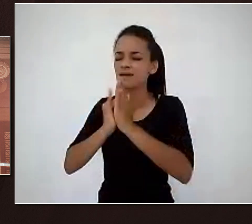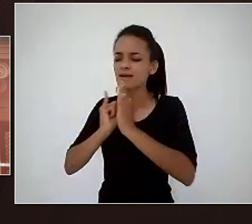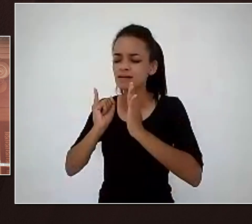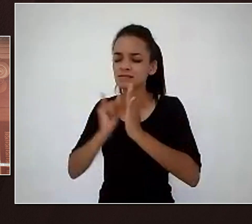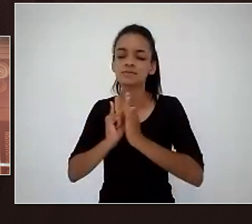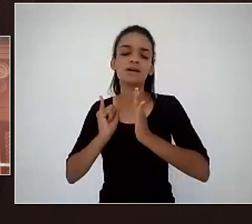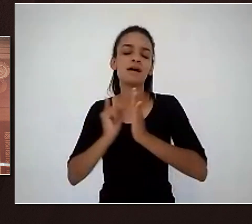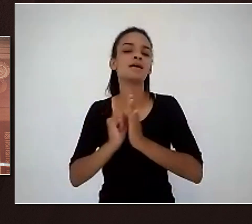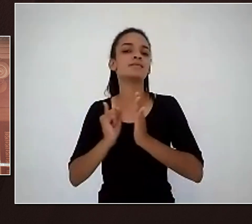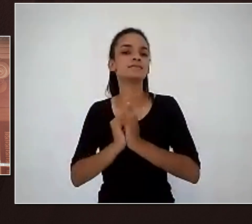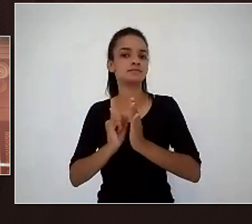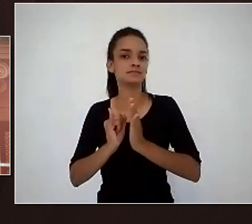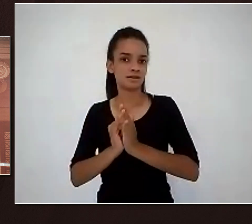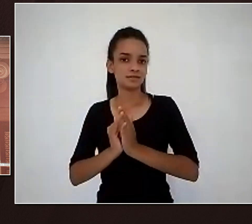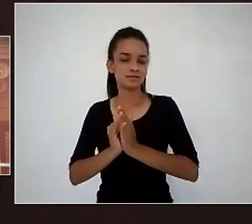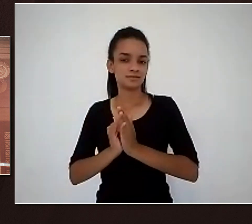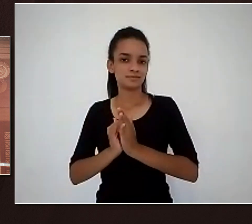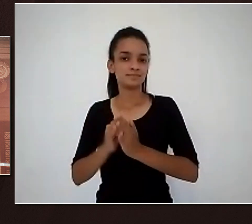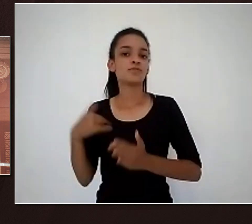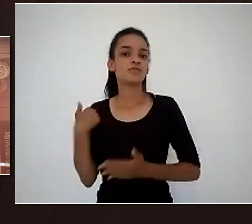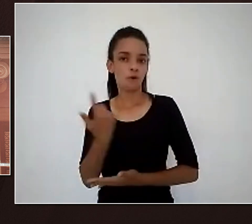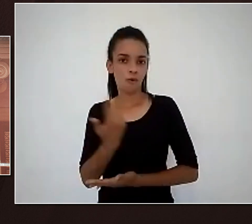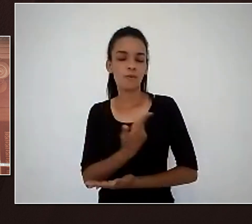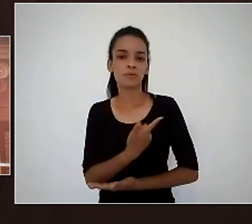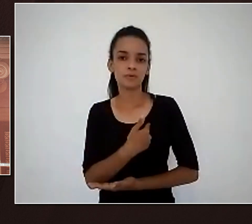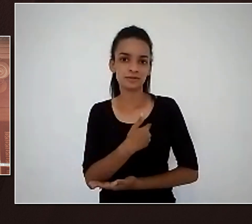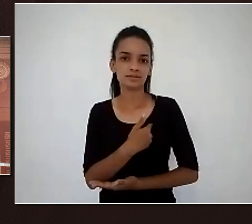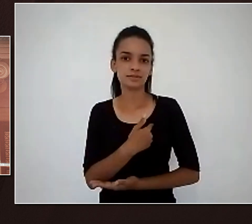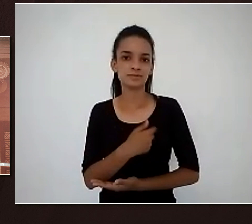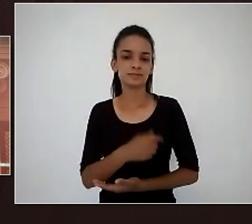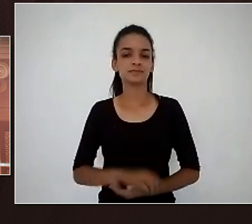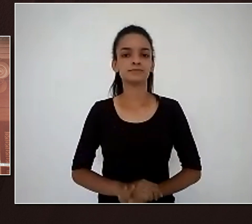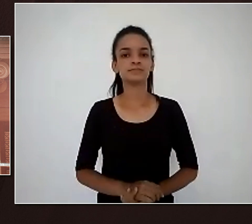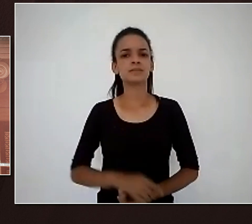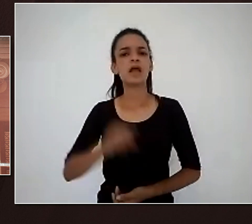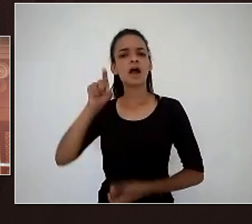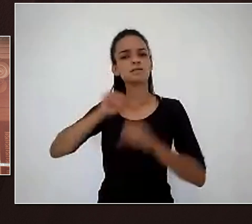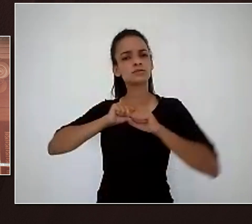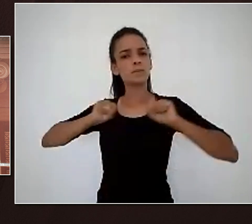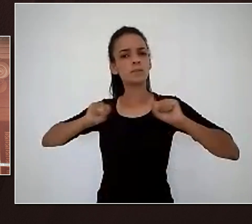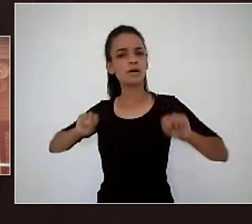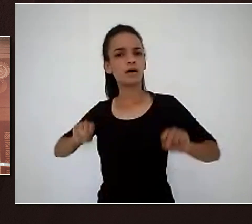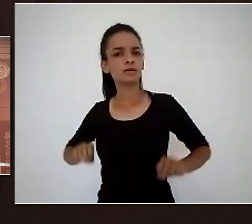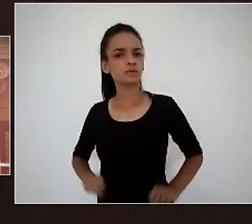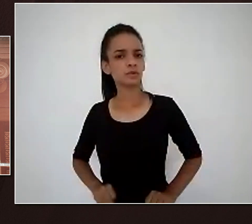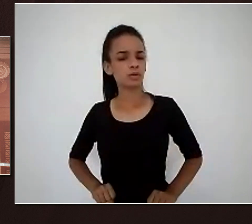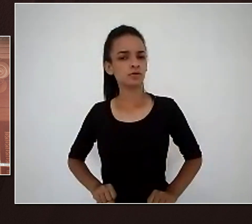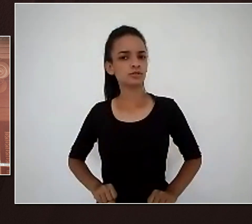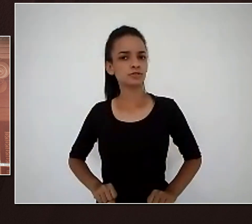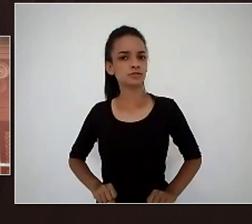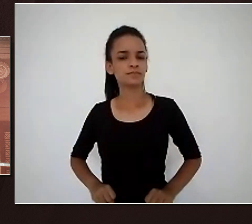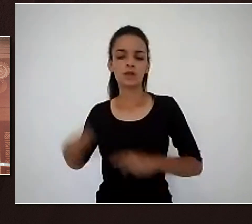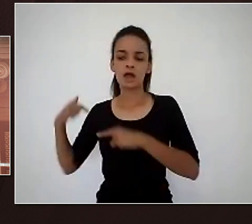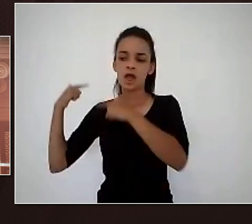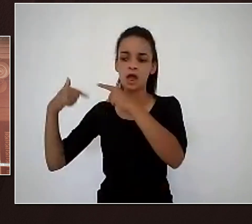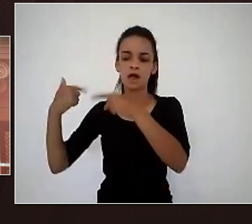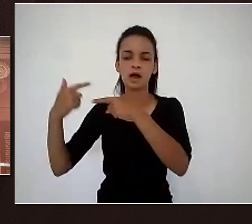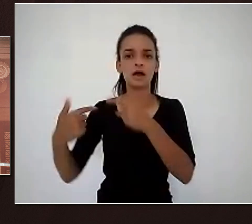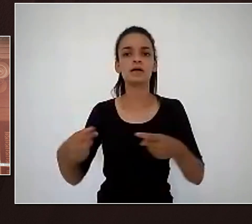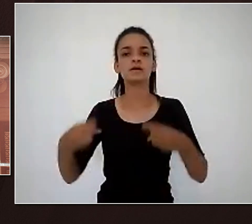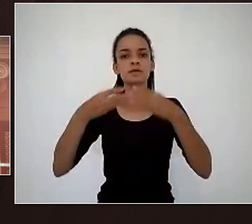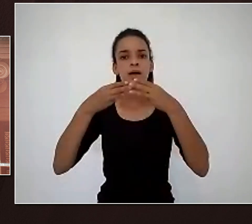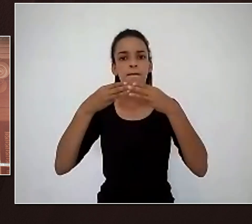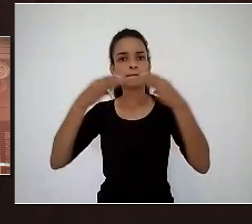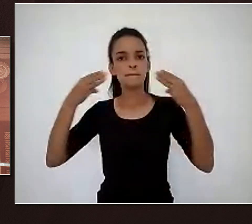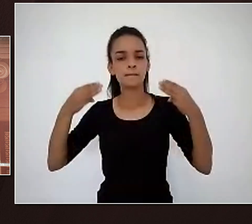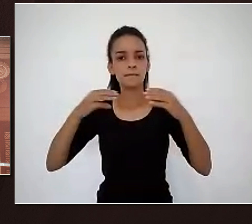sumo sacerdote, segundo a ordem de Melquisedeque, está nos céus, orando, intercedendo por